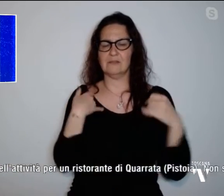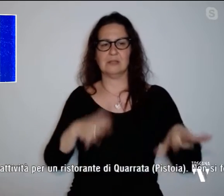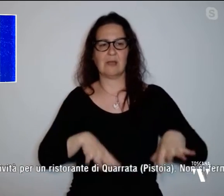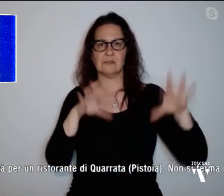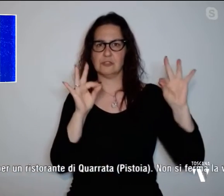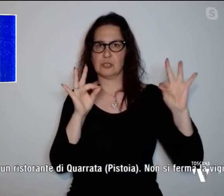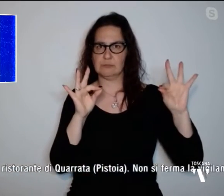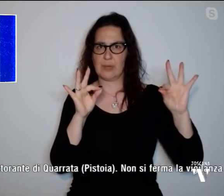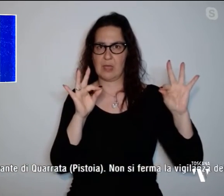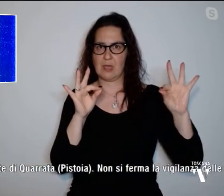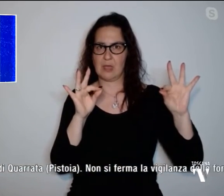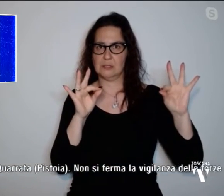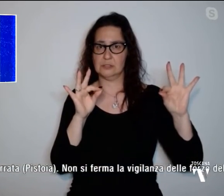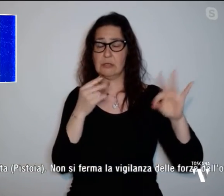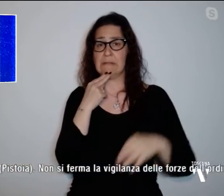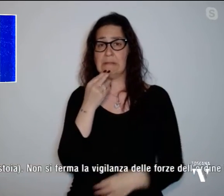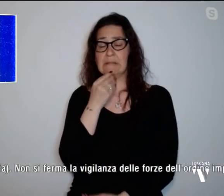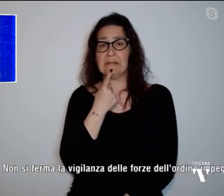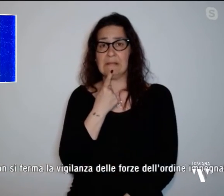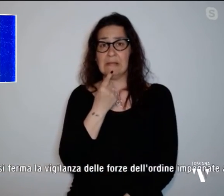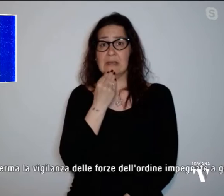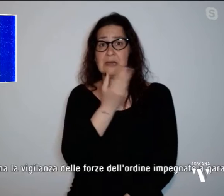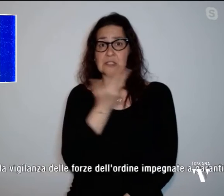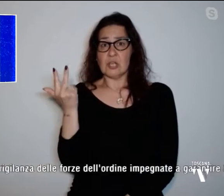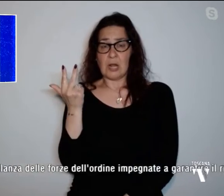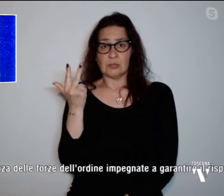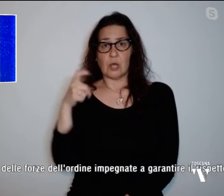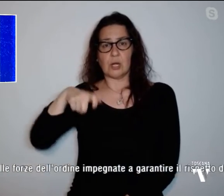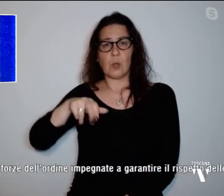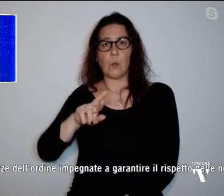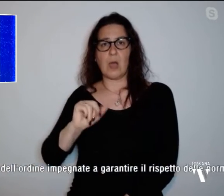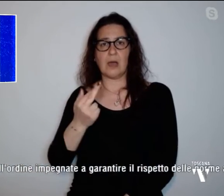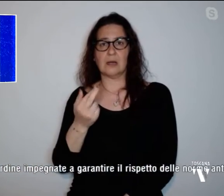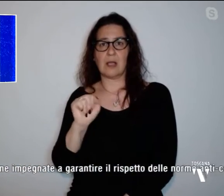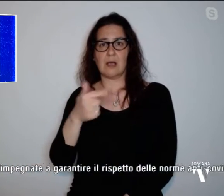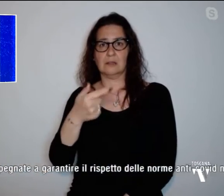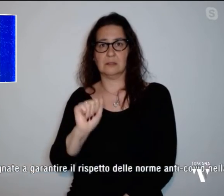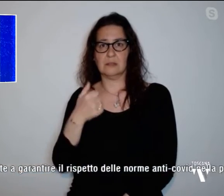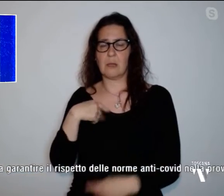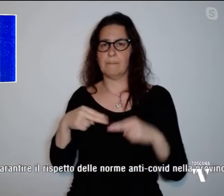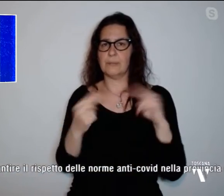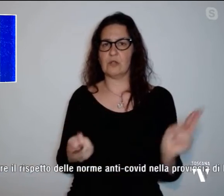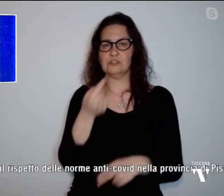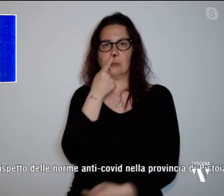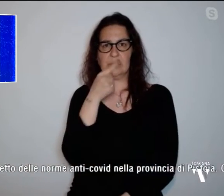ristoratore di Quarrata in provincia di Pistoia. Non si ferma la vigilanza delle forze